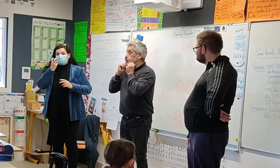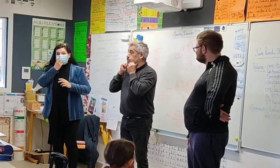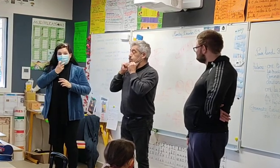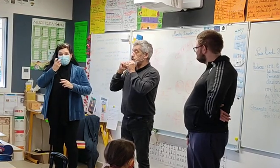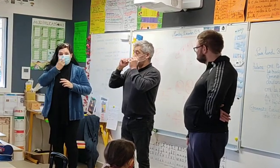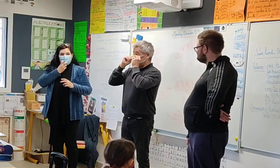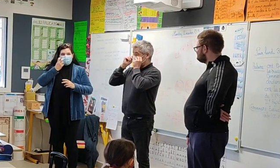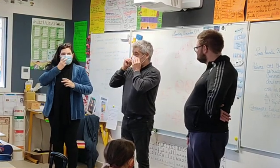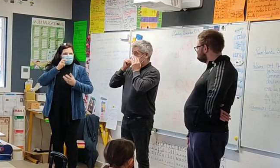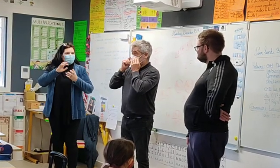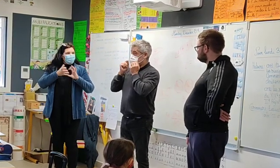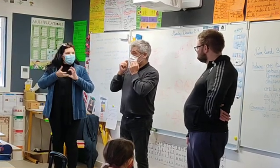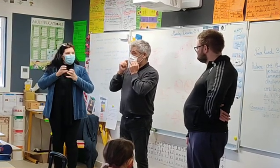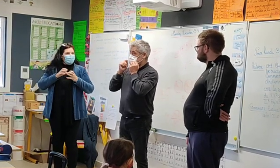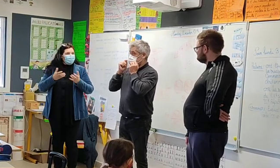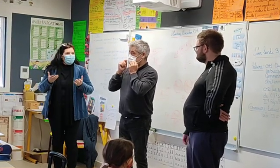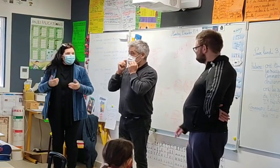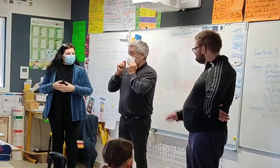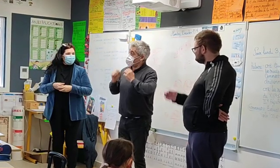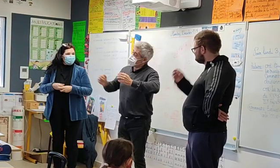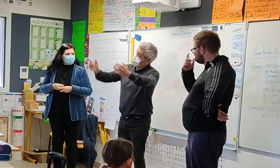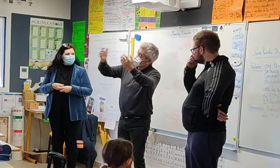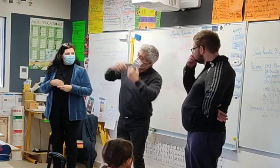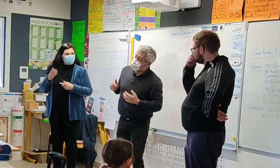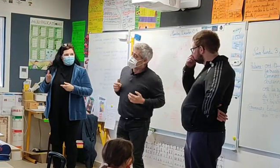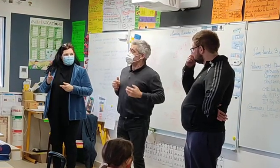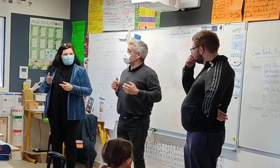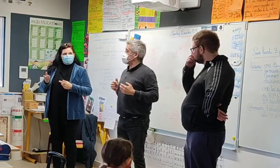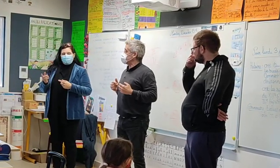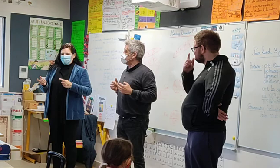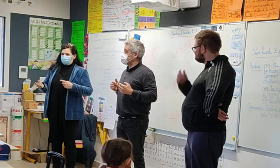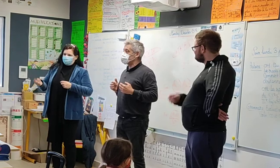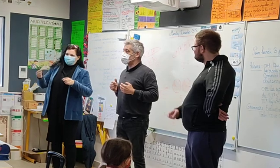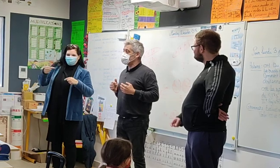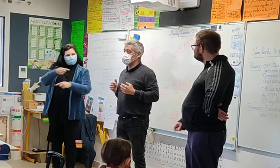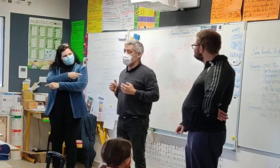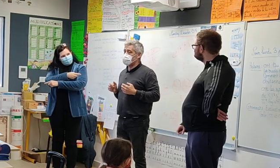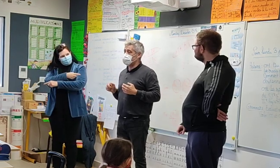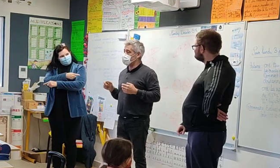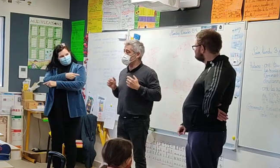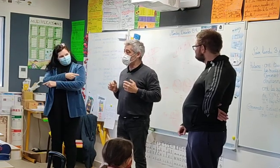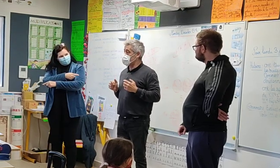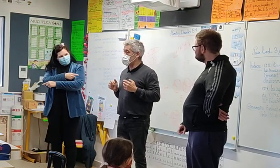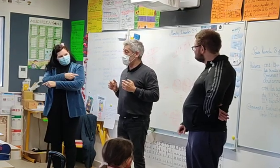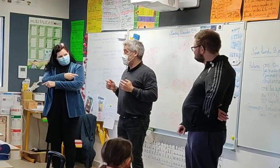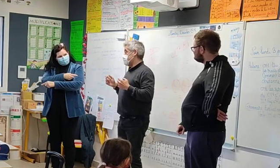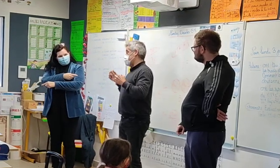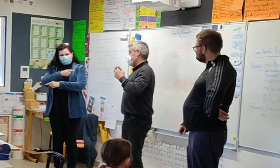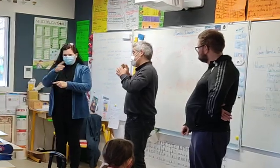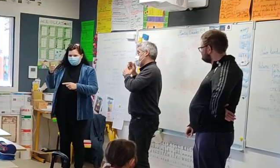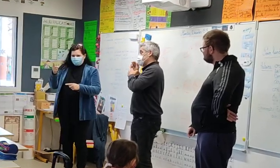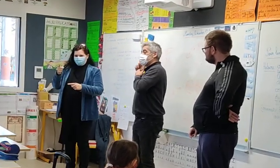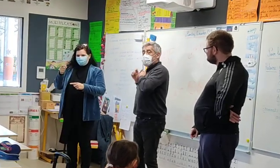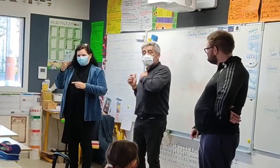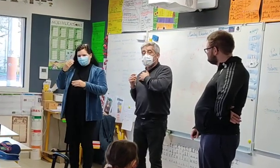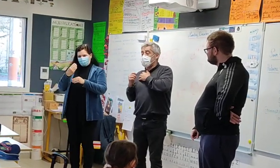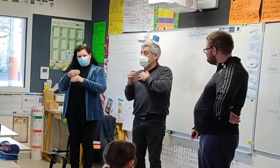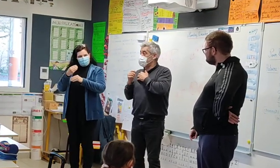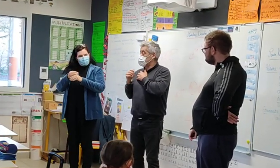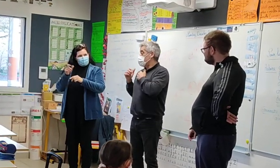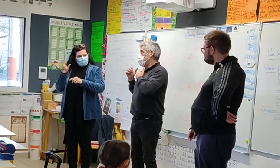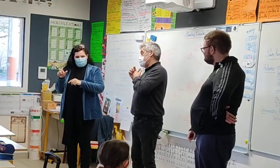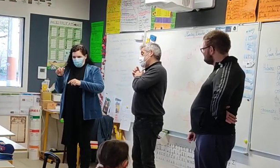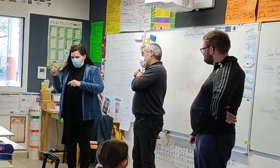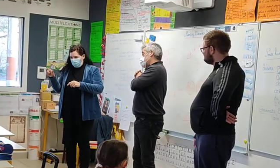sur la bouche des autres. Alors, nous, on va immercer la tendance. Aujourd'hui, vous allez apprendre quelques mots. Et même